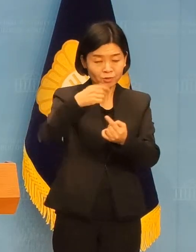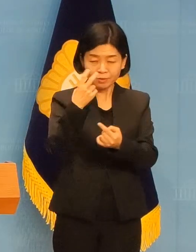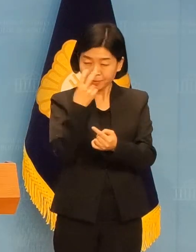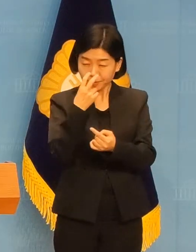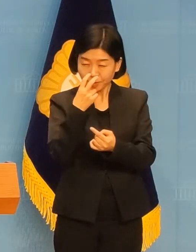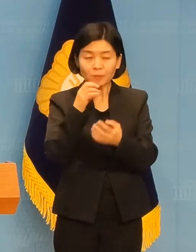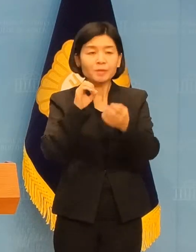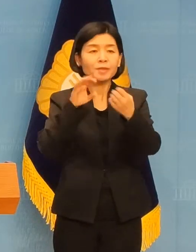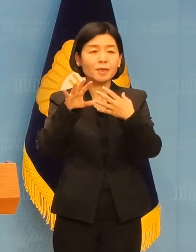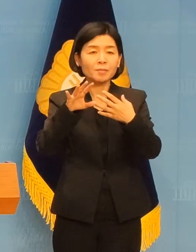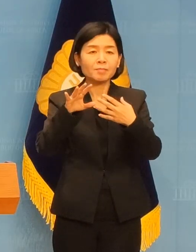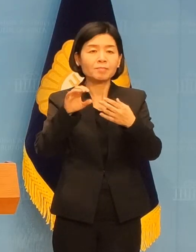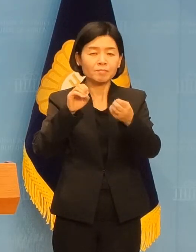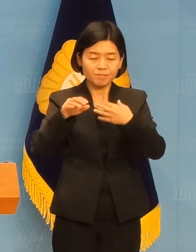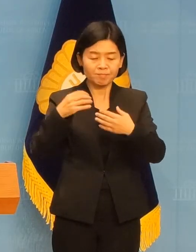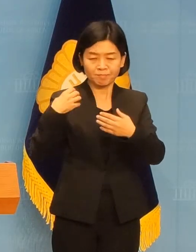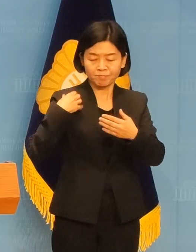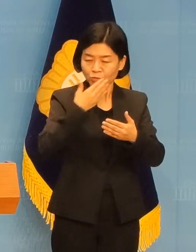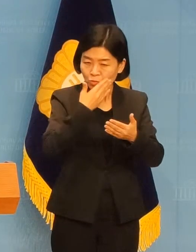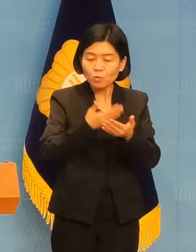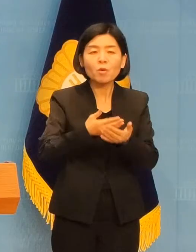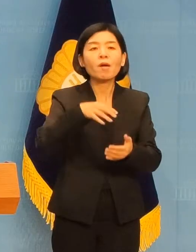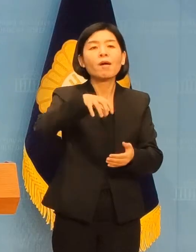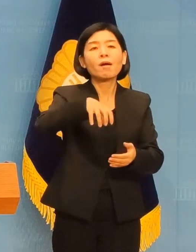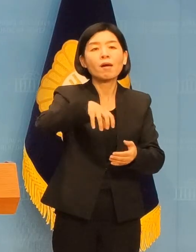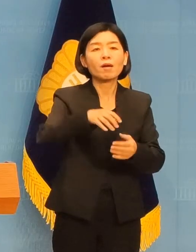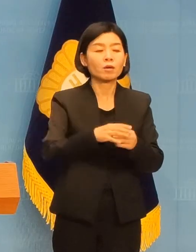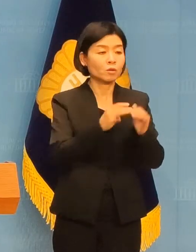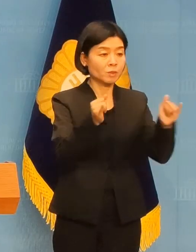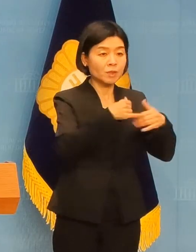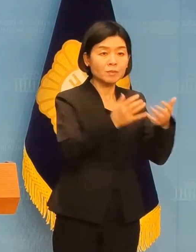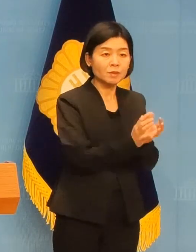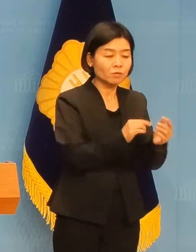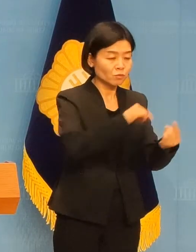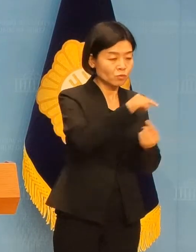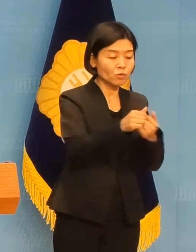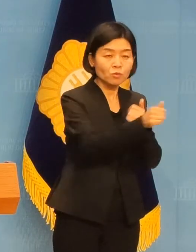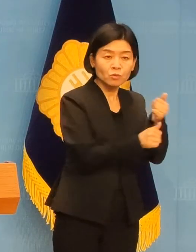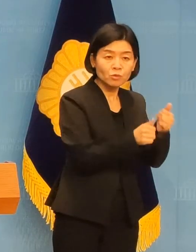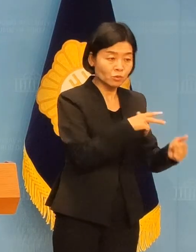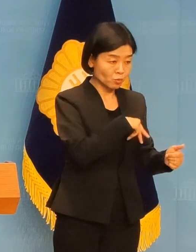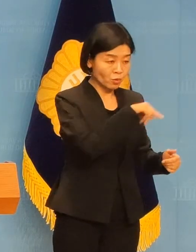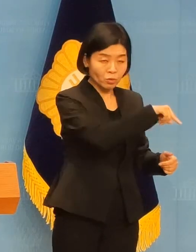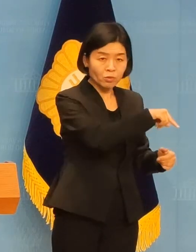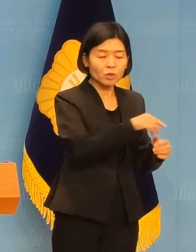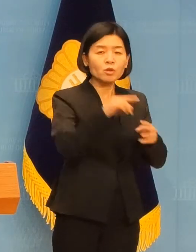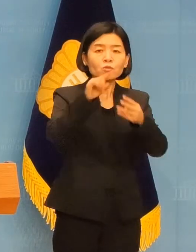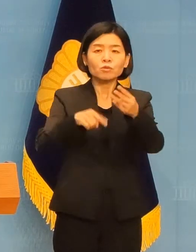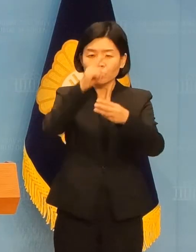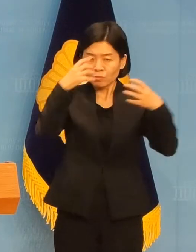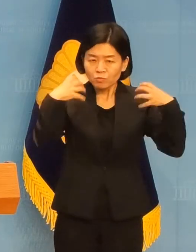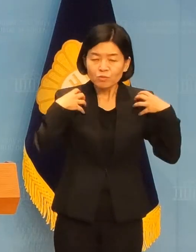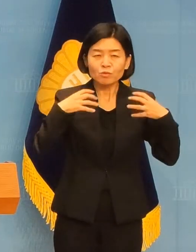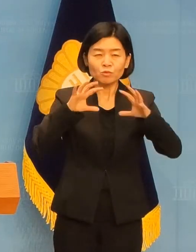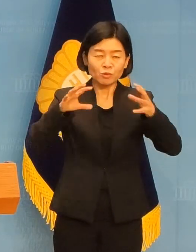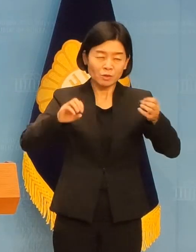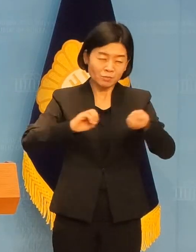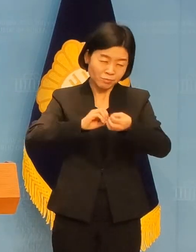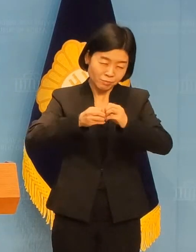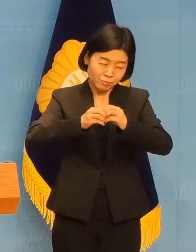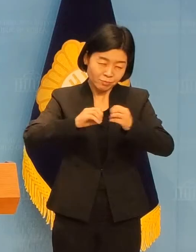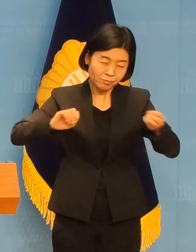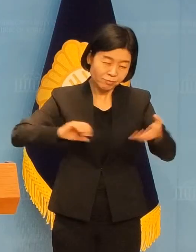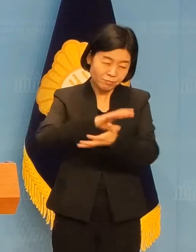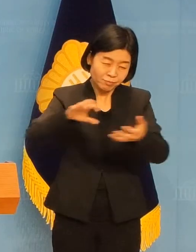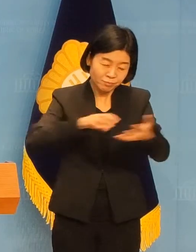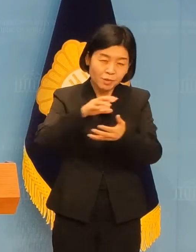할 자리였지만 국민의힘 운영위원들은 윤석열 정부의 국정농단과 불법 계엄 의혹을 가리기